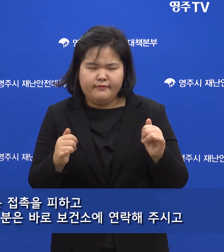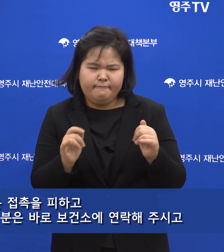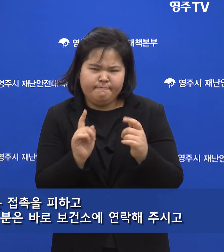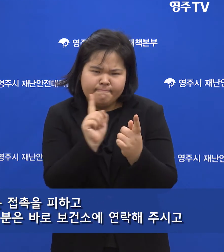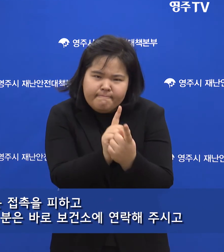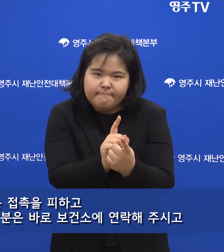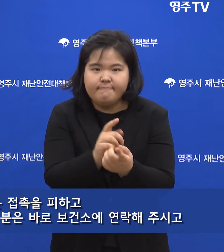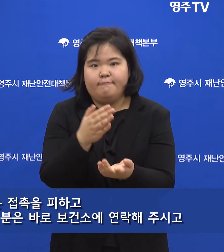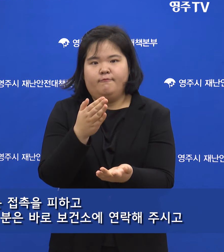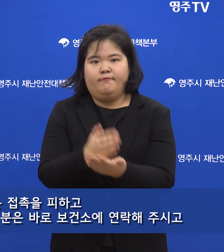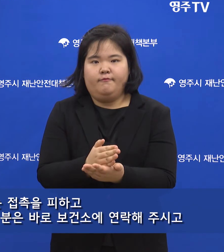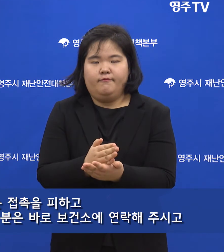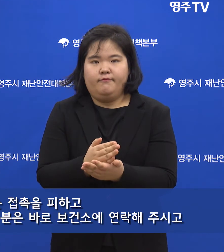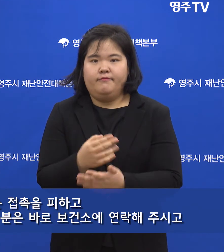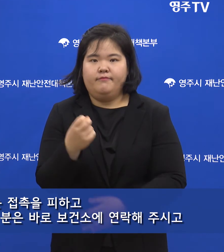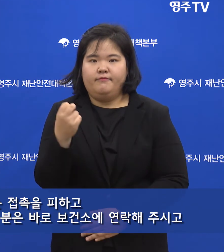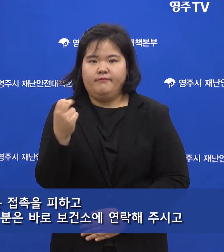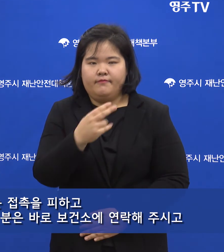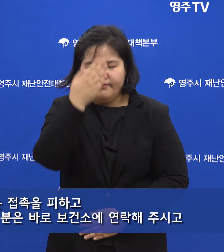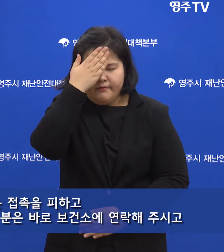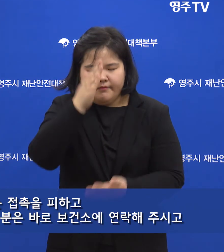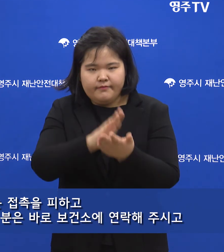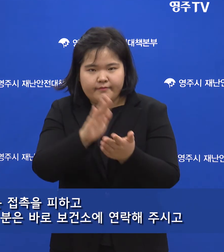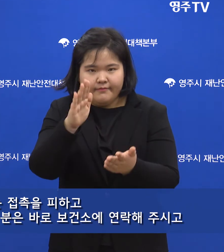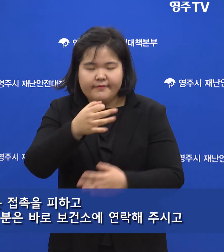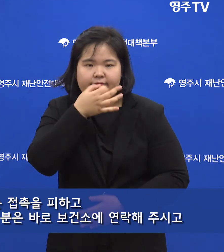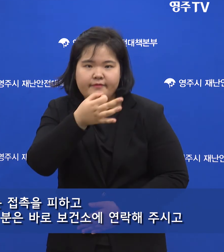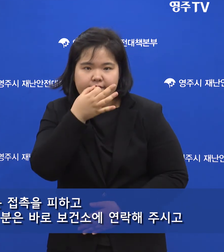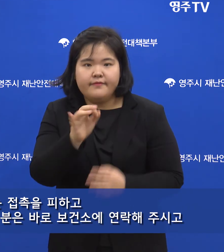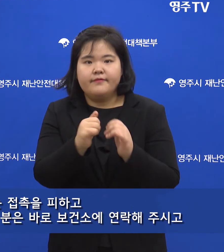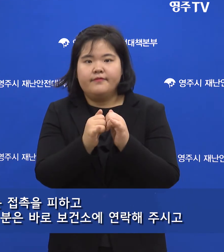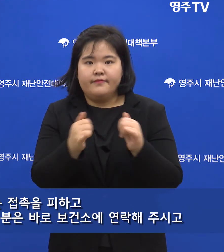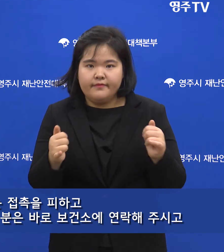접촉을 피하고 또 그런 발열이나 호흡기 증상이 있는 분은